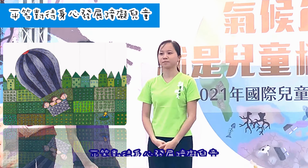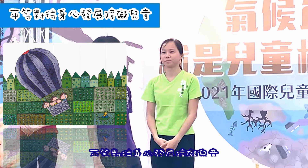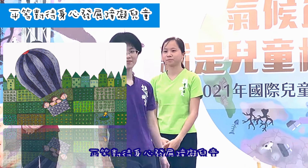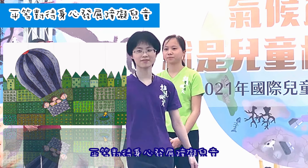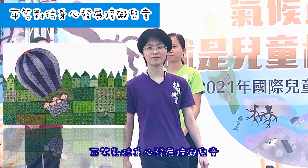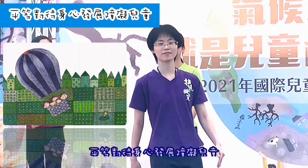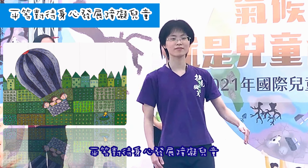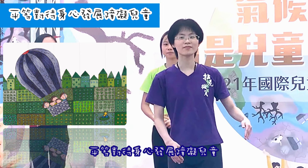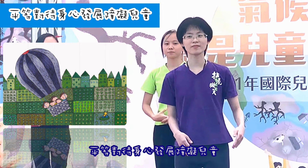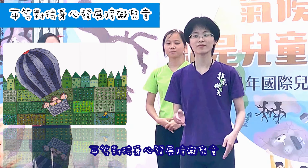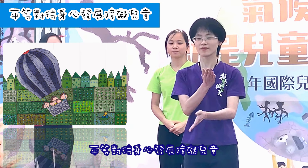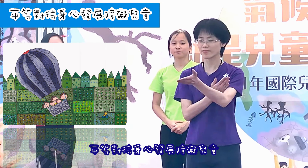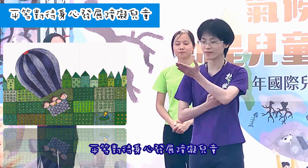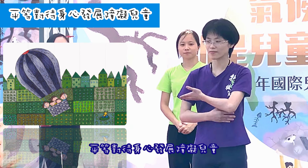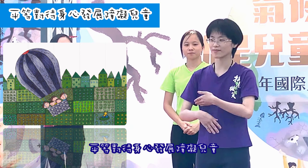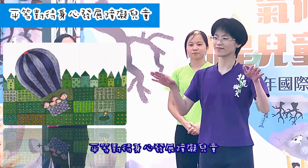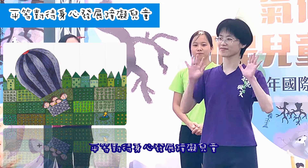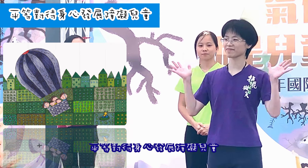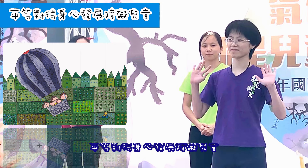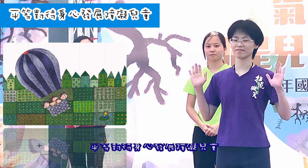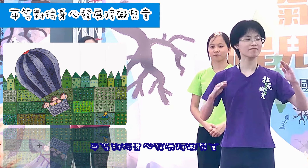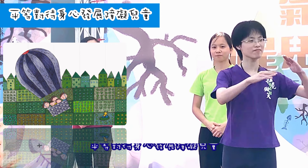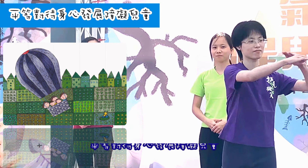平等对待身心发展障碍儿童。